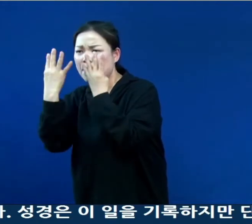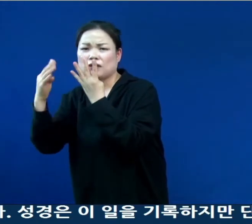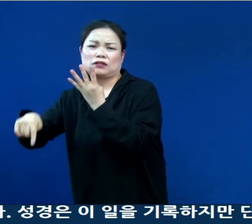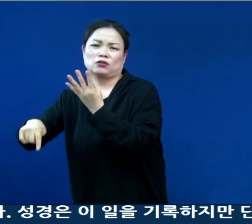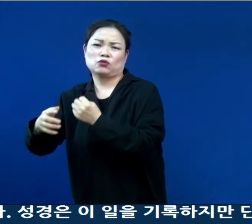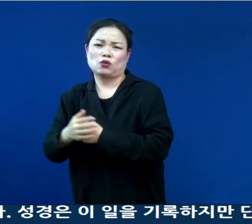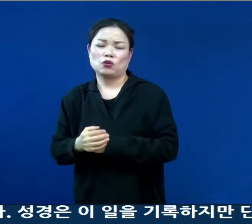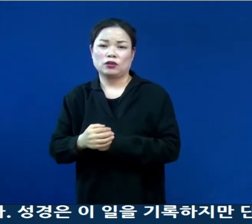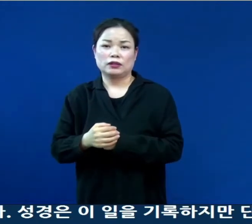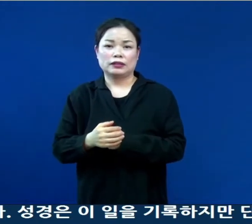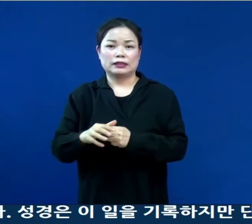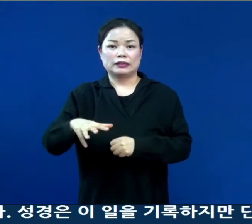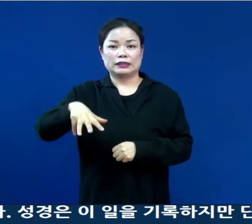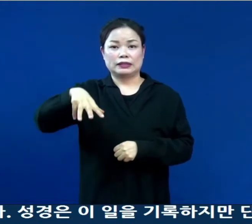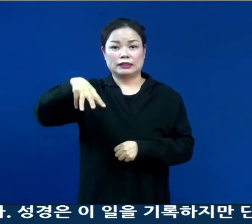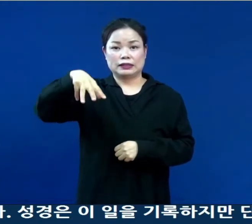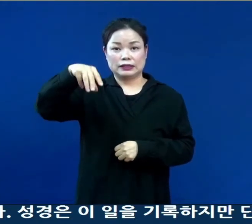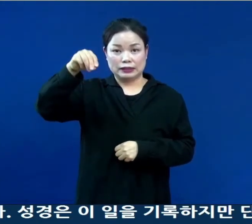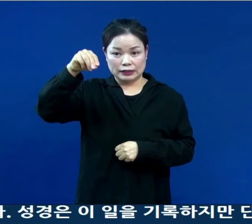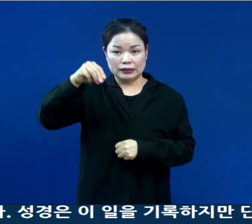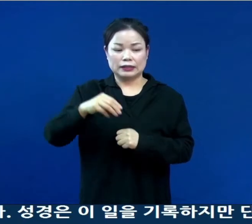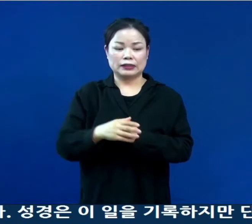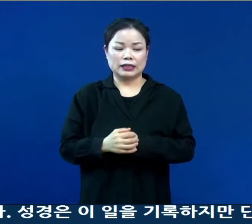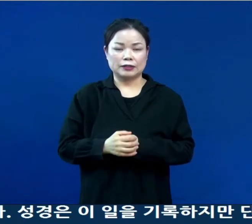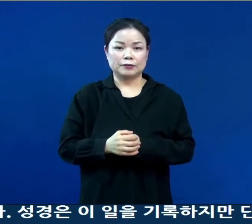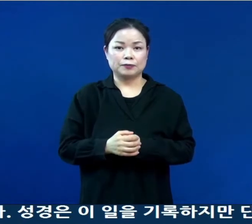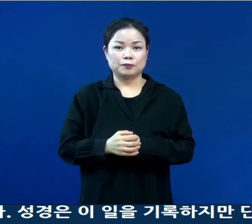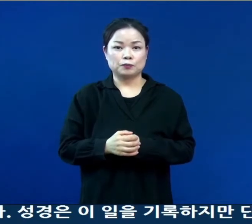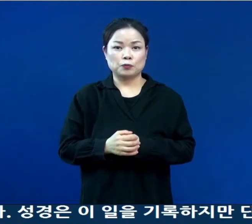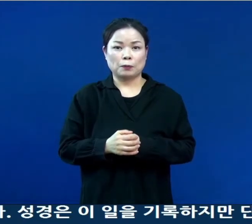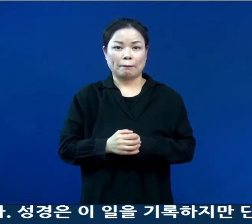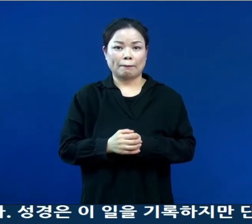39장 23절을 한번 읽도록 하겠습니다.